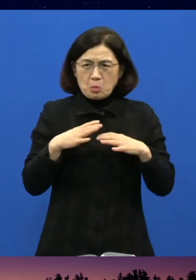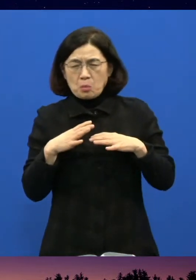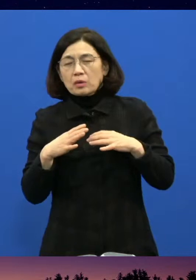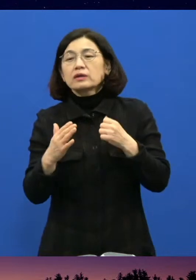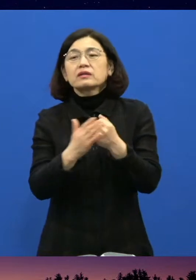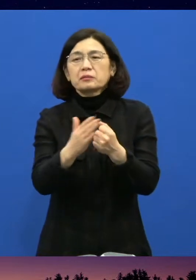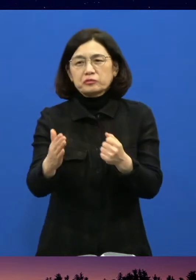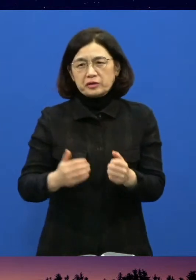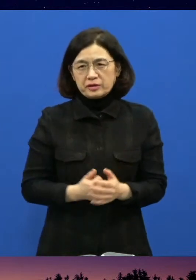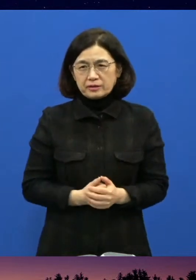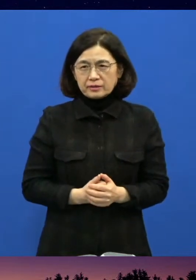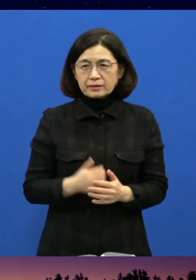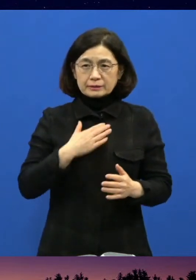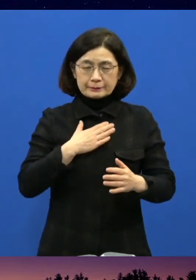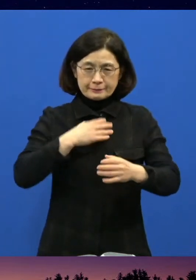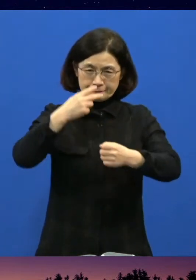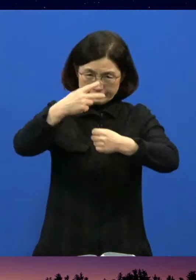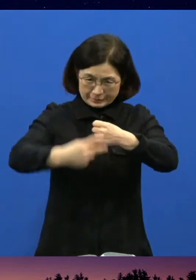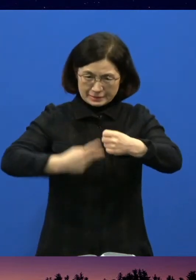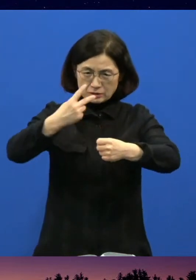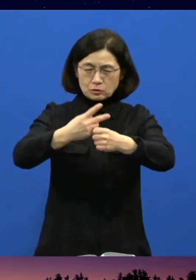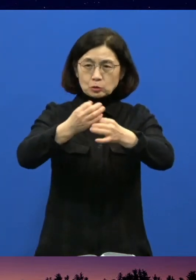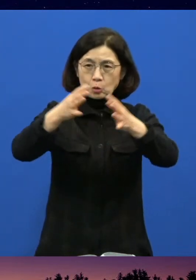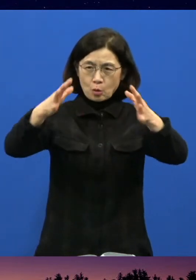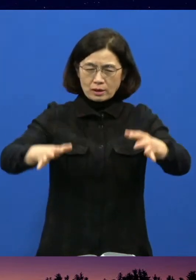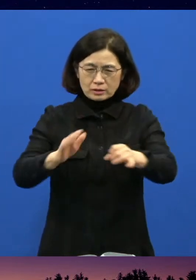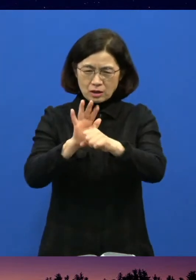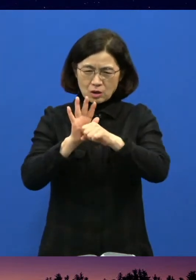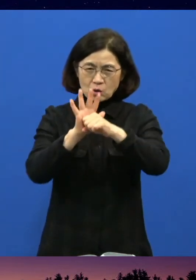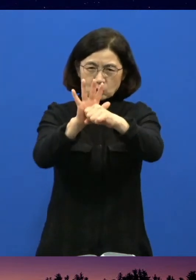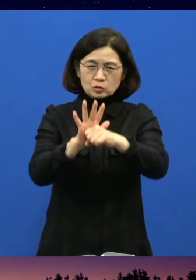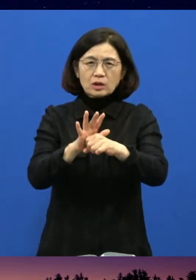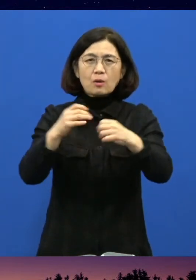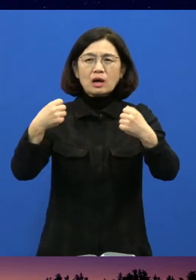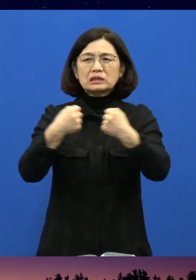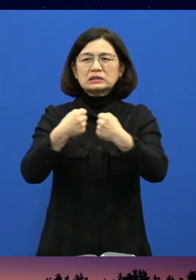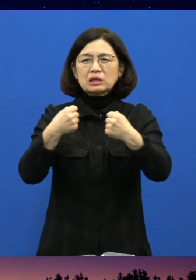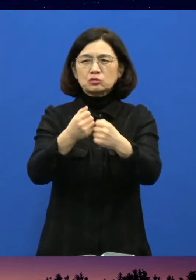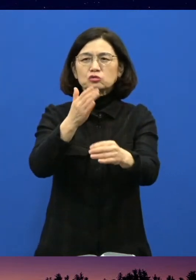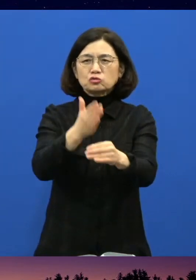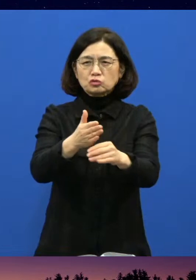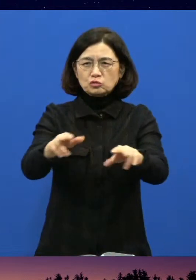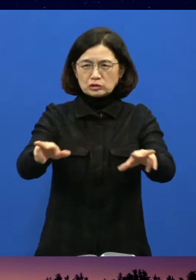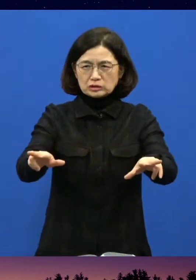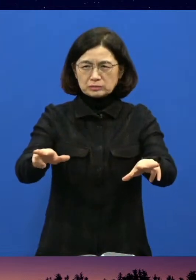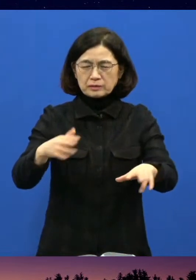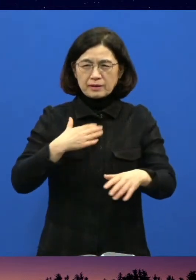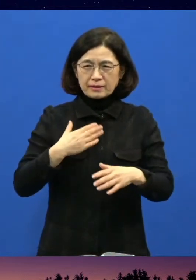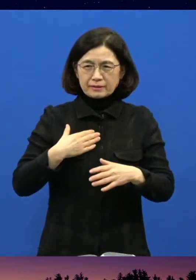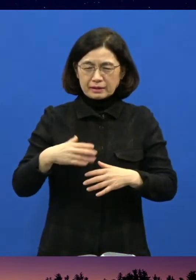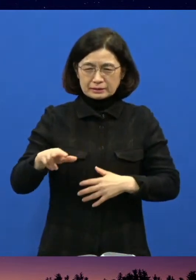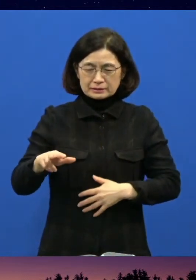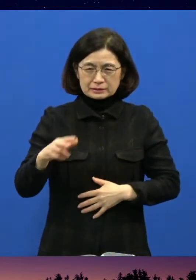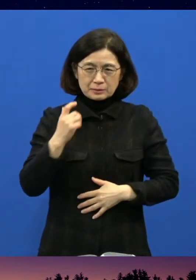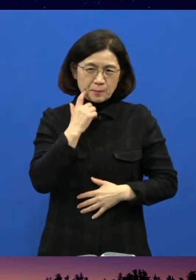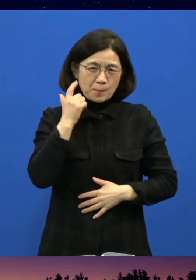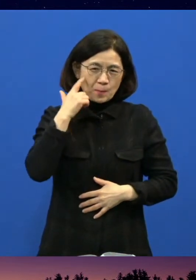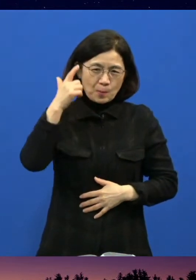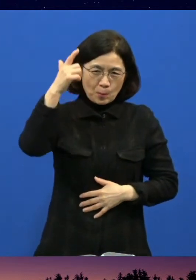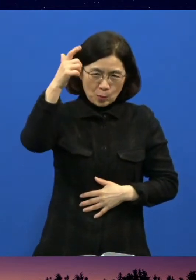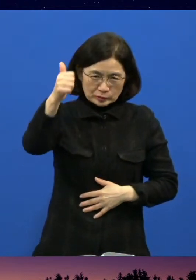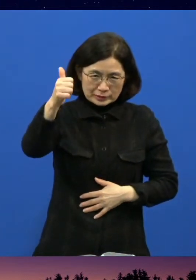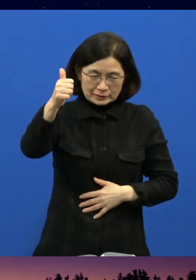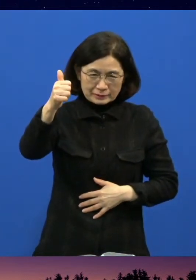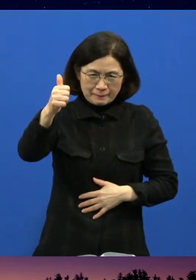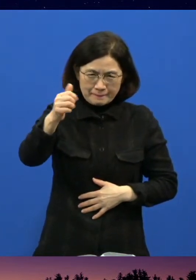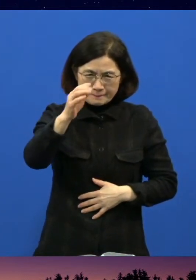저도 이제 2년 동안 코로나와 싸우고 있죠. 이렇게 목회를 하고 있는 전선에 서 있습니다. 한국